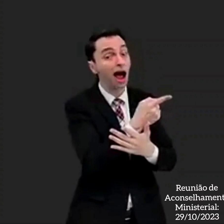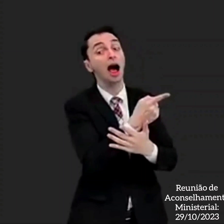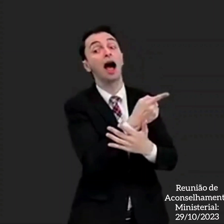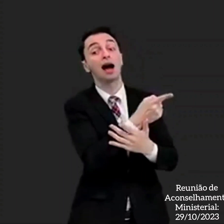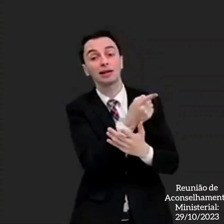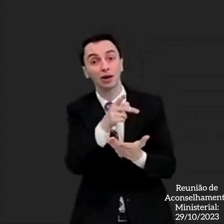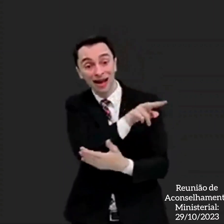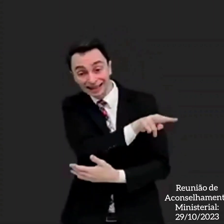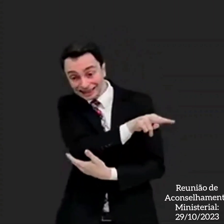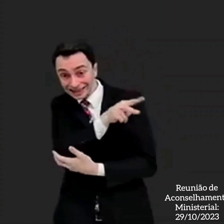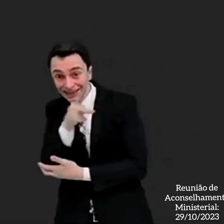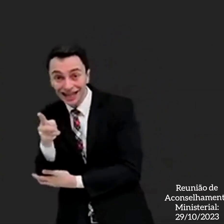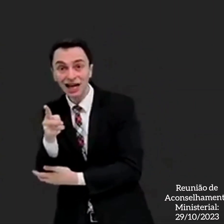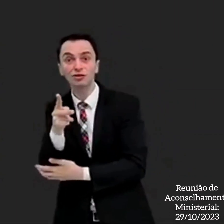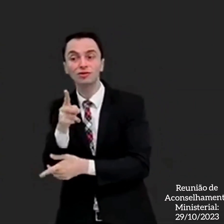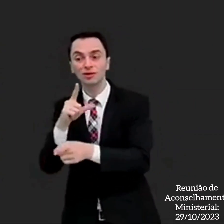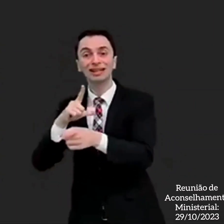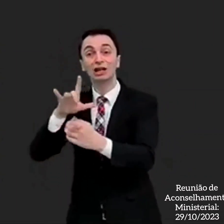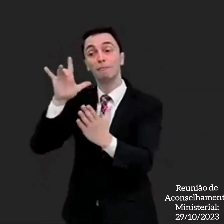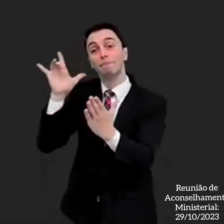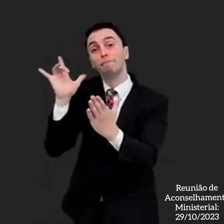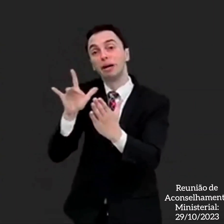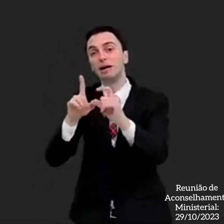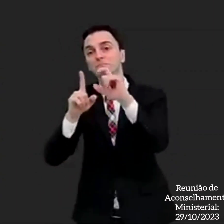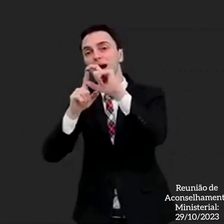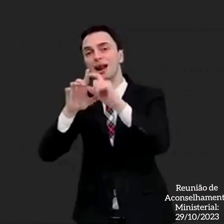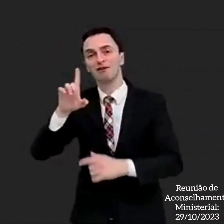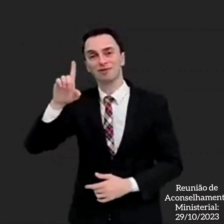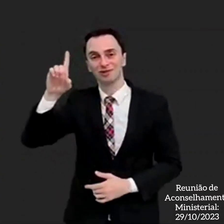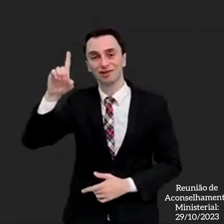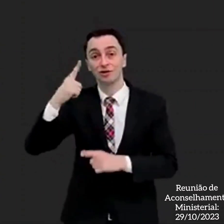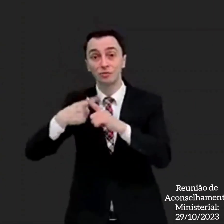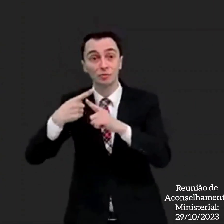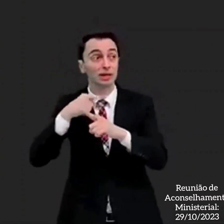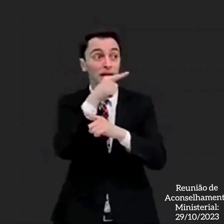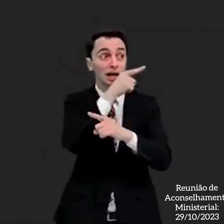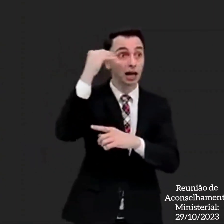Deus em nosso primeiro Pontos de Doutrina e da Fé.